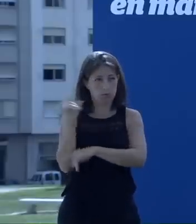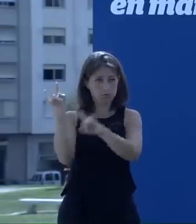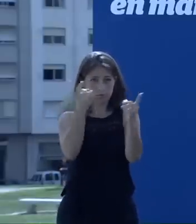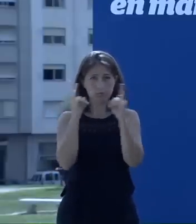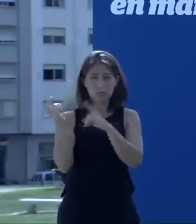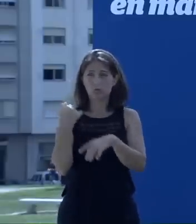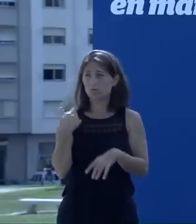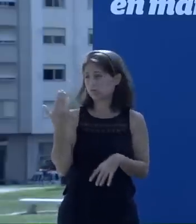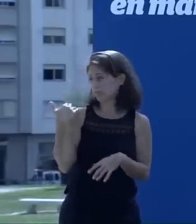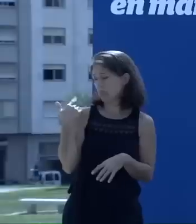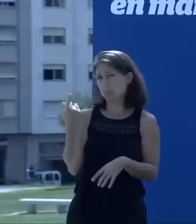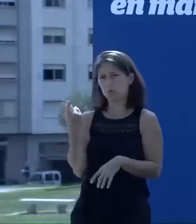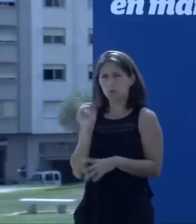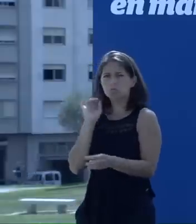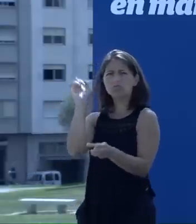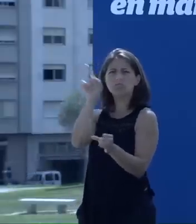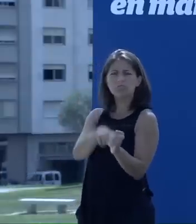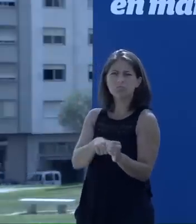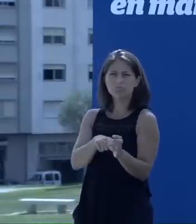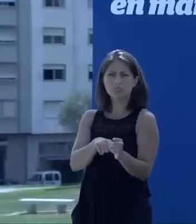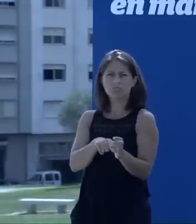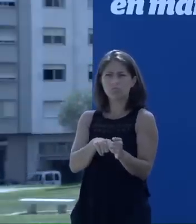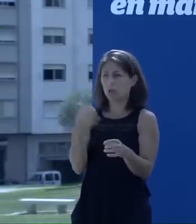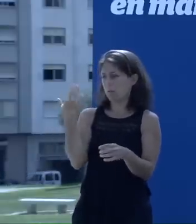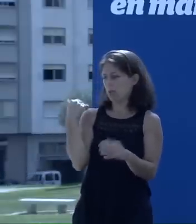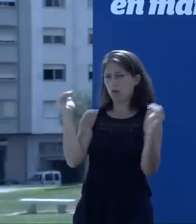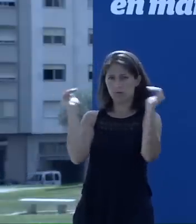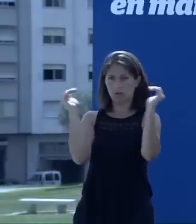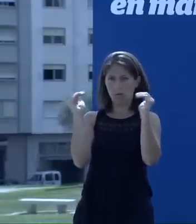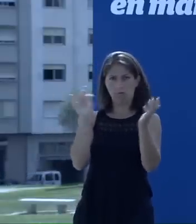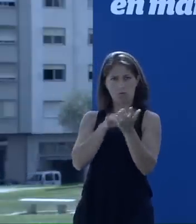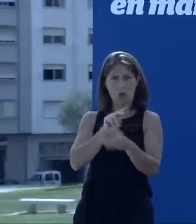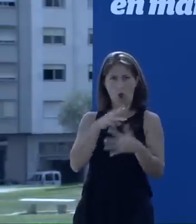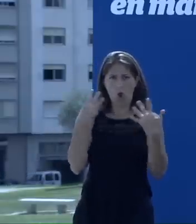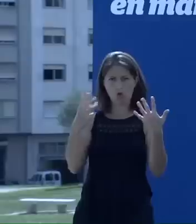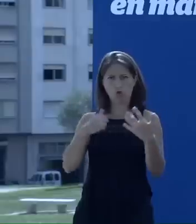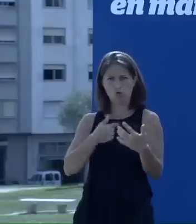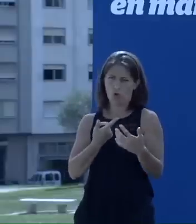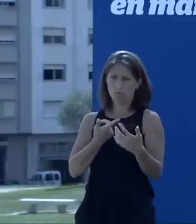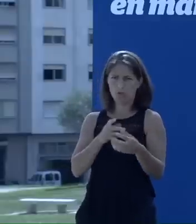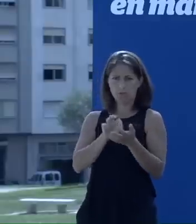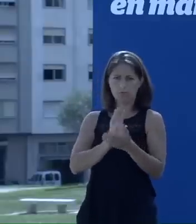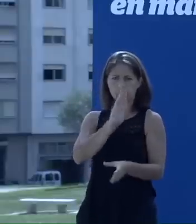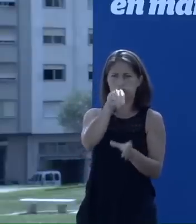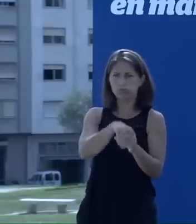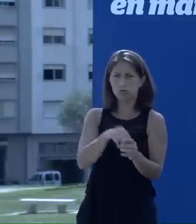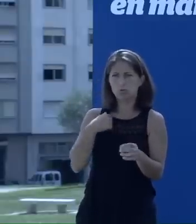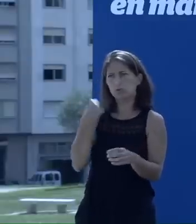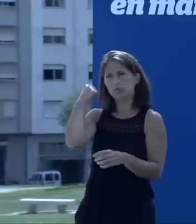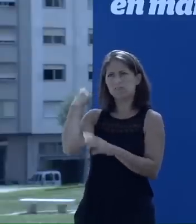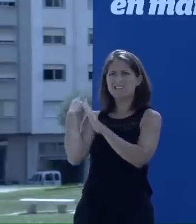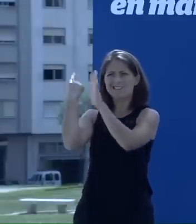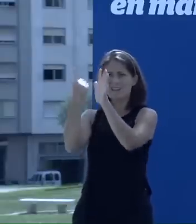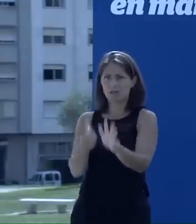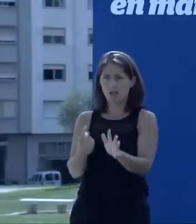volvín a ingresar outra vez no servizo este xoves, o día 8, levaba 6 anos en excedencia por ocupar